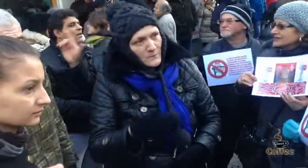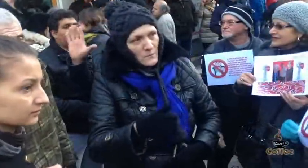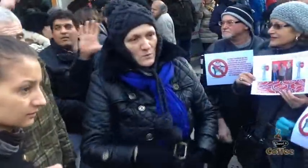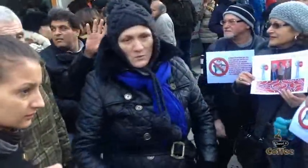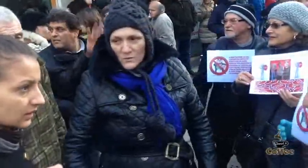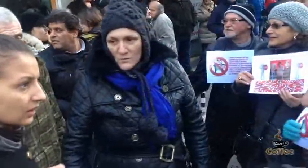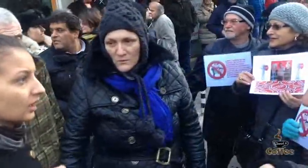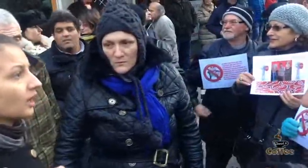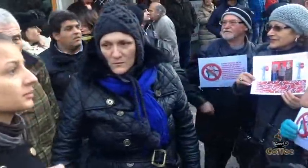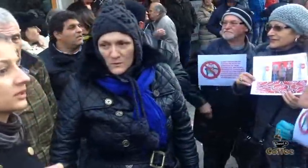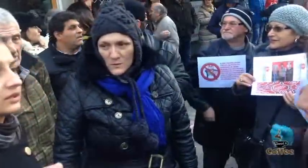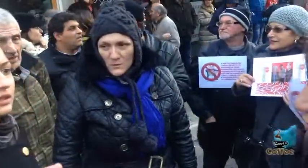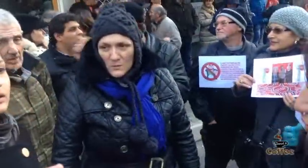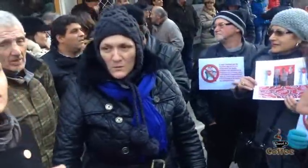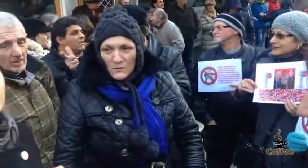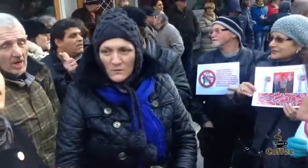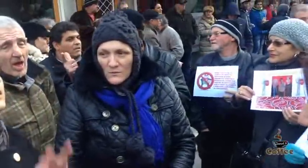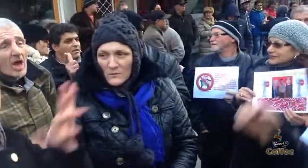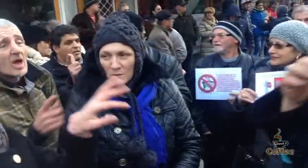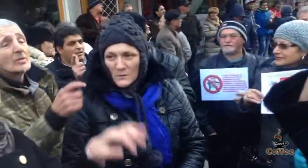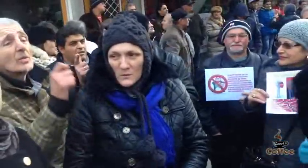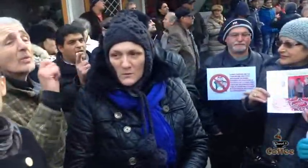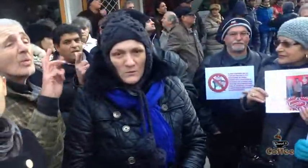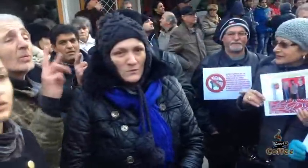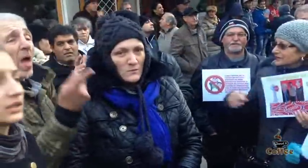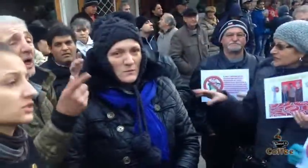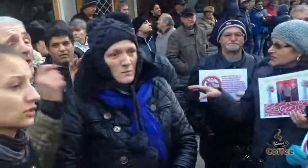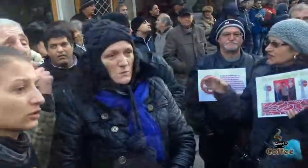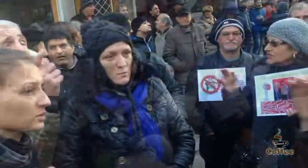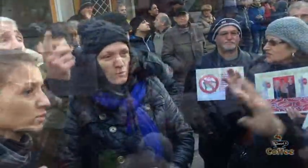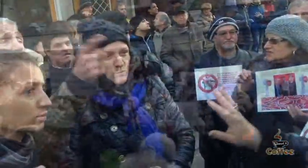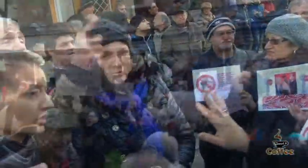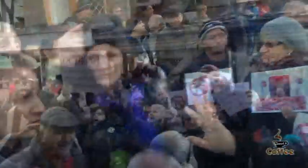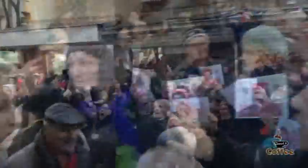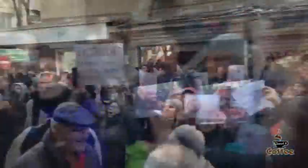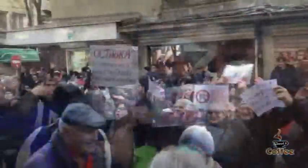Ще се връщате ли, защото аз ми е приема? И аз не знам точно къде ще помиша.